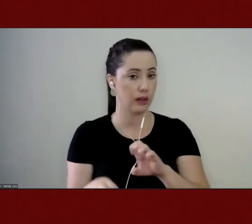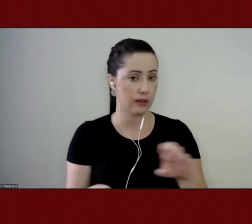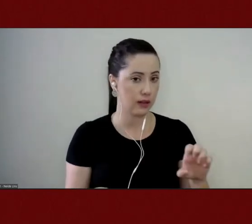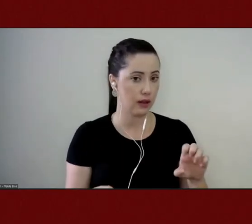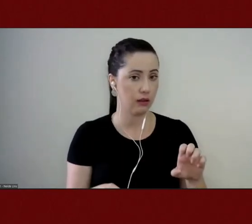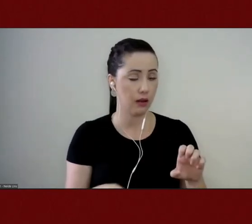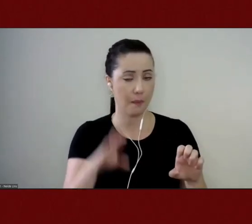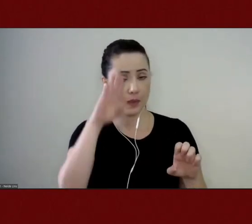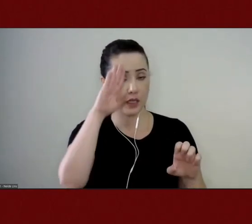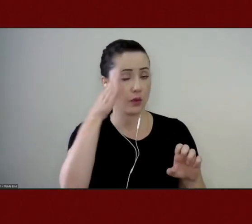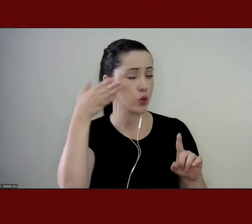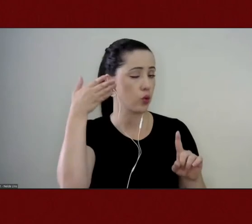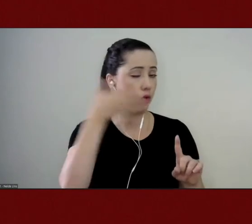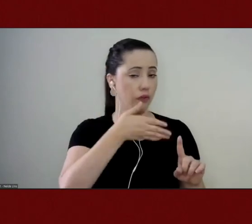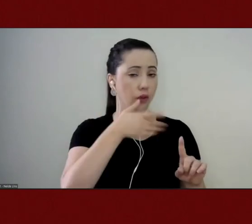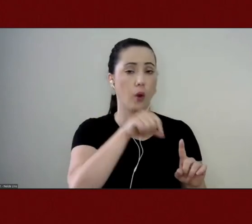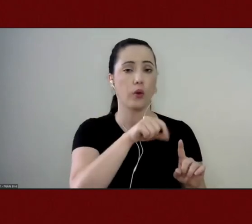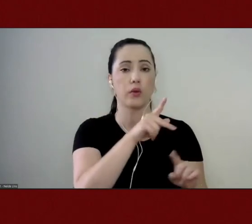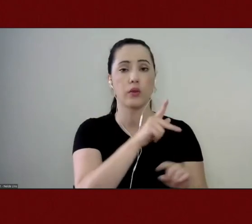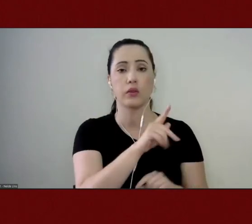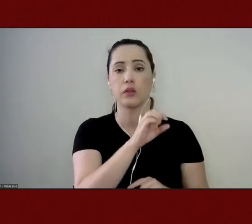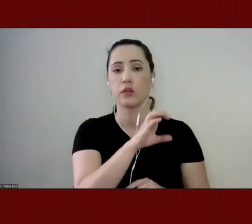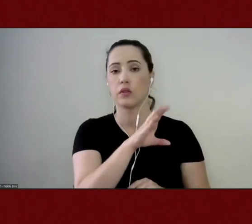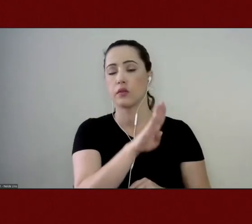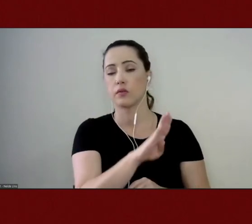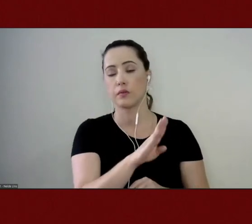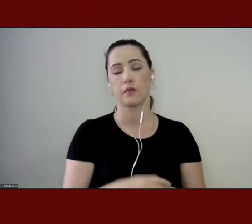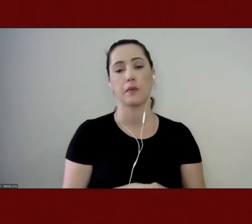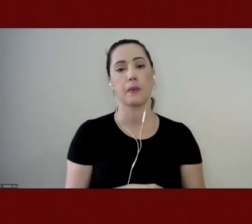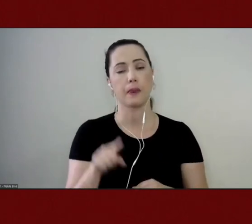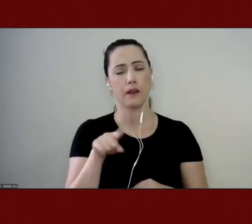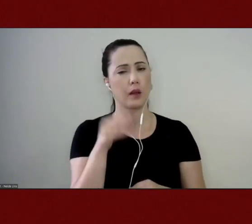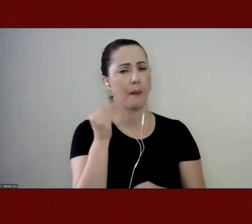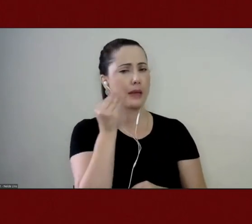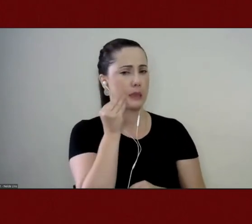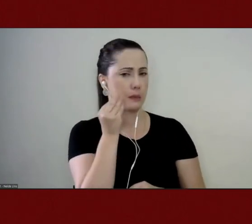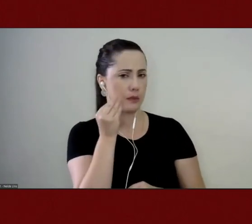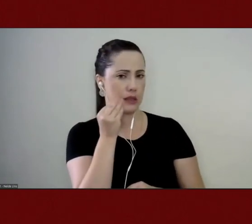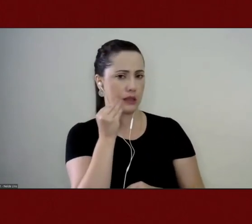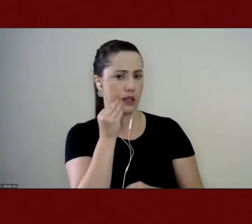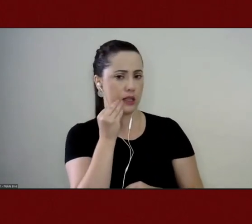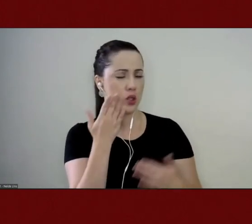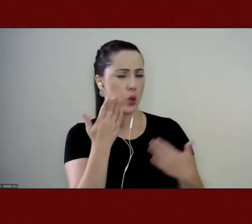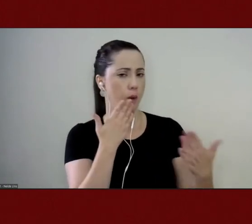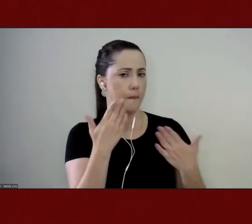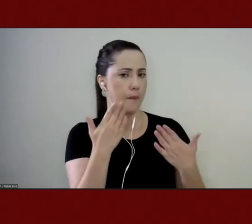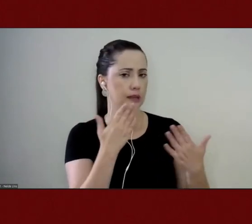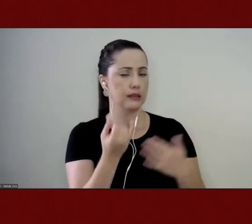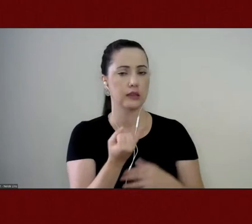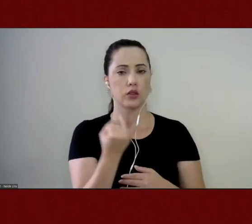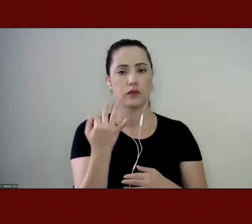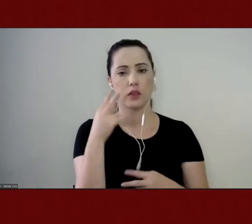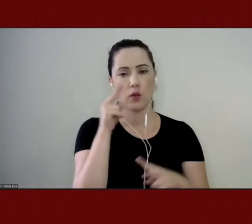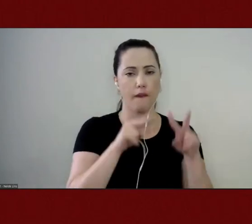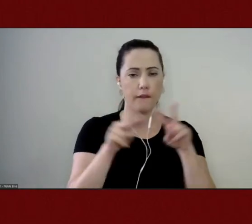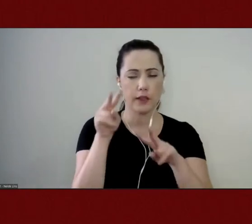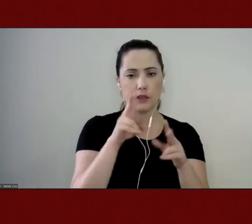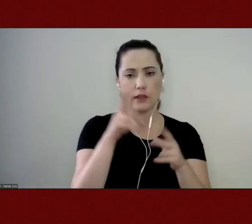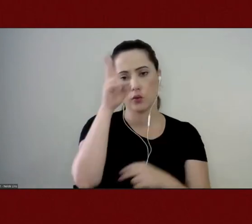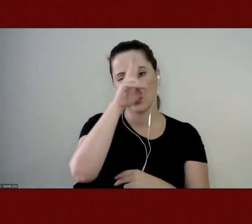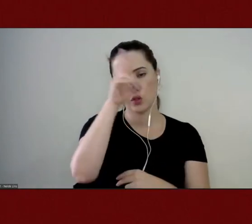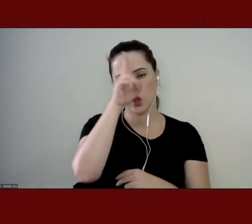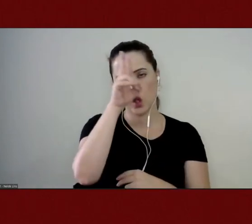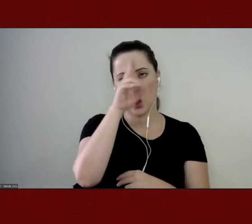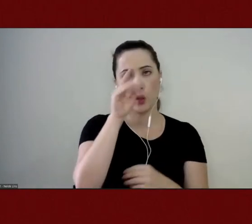parte conectados ao experimentalismo estético, né? Questionando uma certa visão historiográfica dicotômica de que